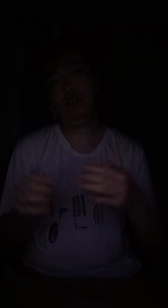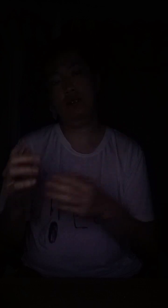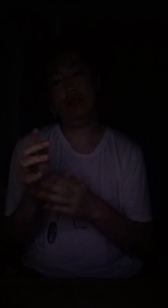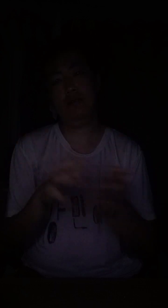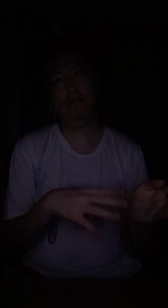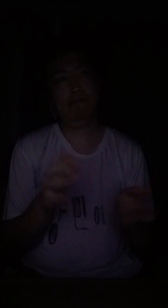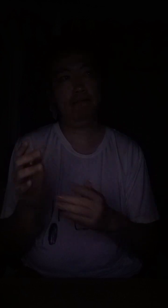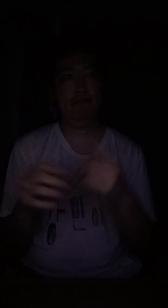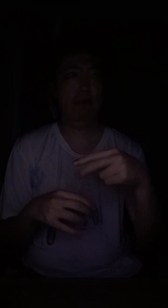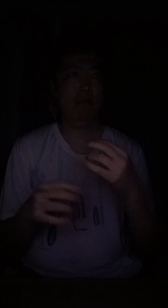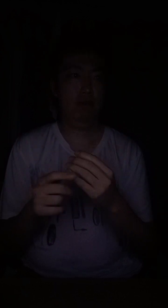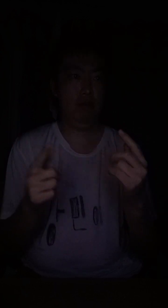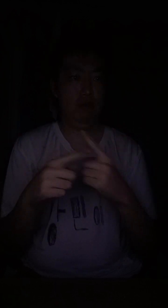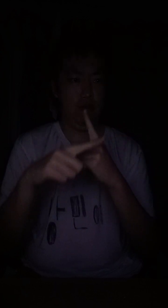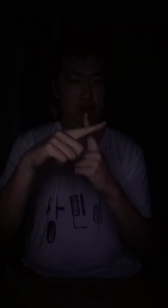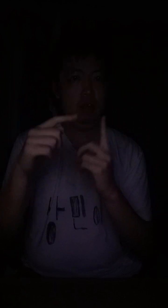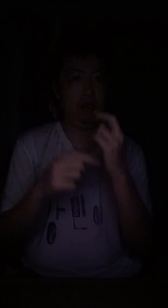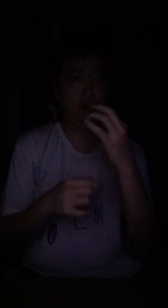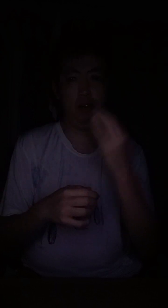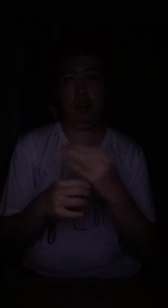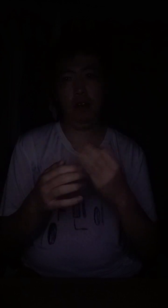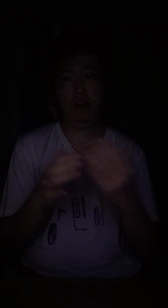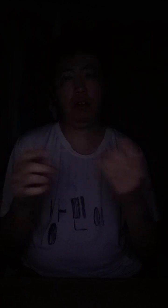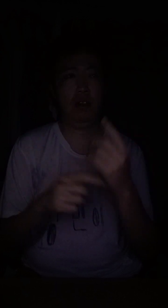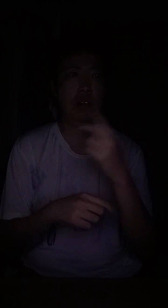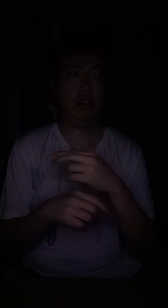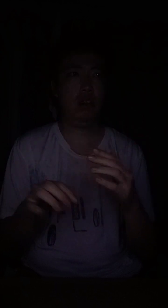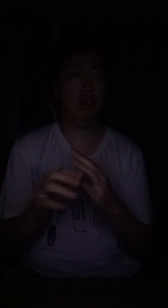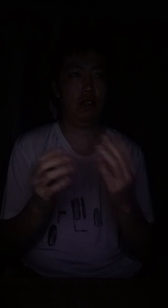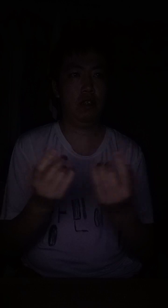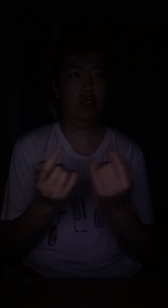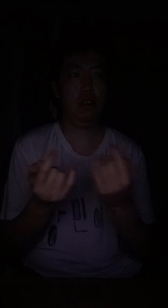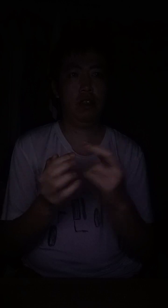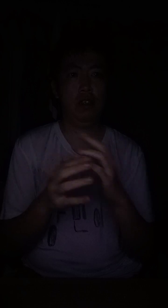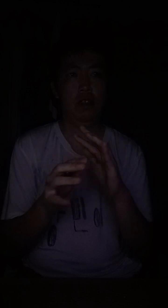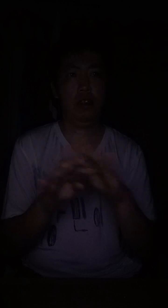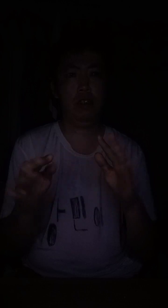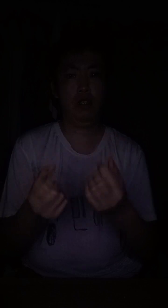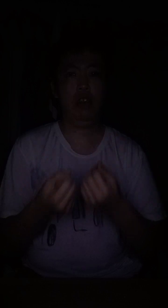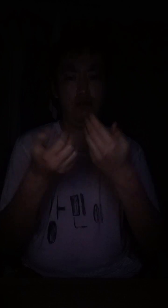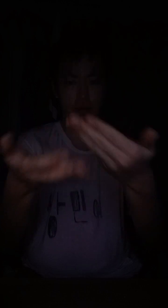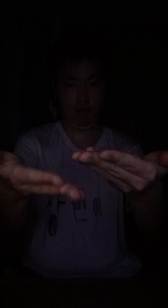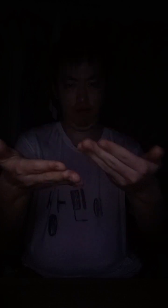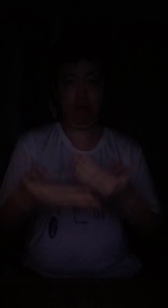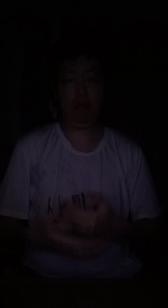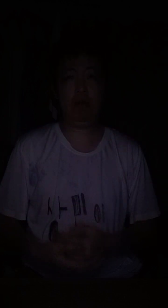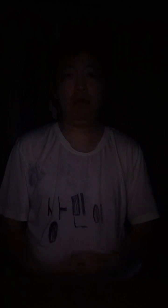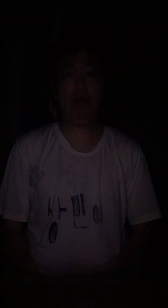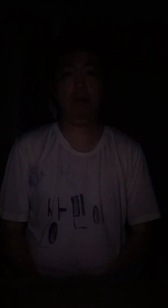성차별적이라는 비판까지 더해지면서 여성들의 불안감이 더욱 커지고 있습니다. 보도에 송정근 기자입니다.